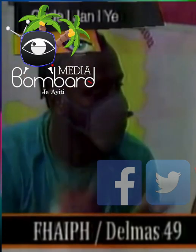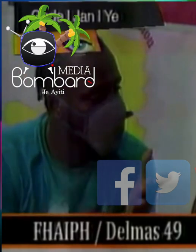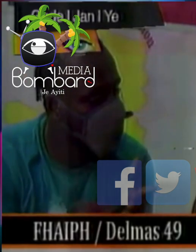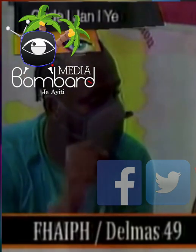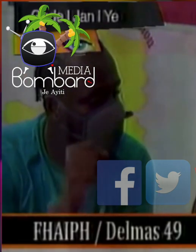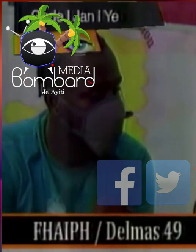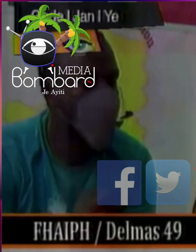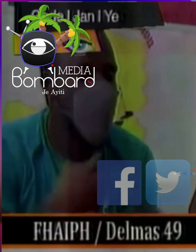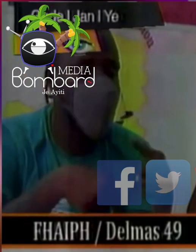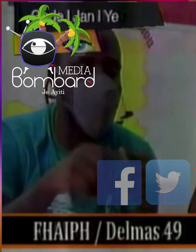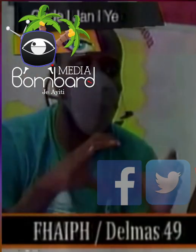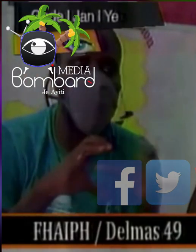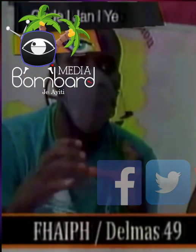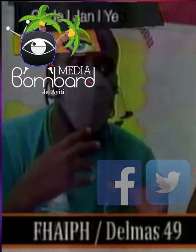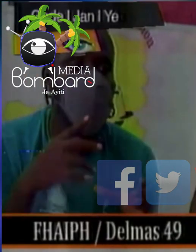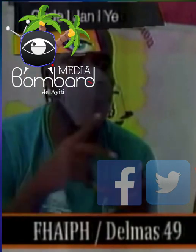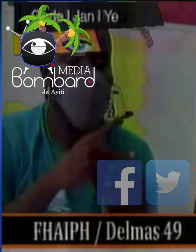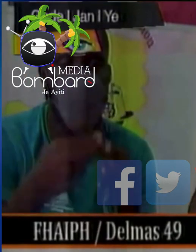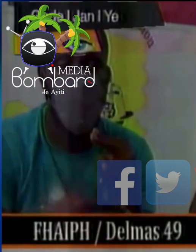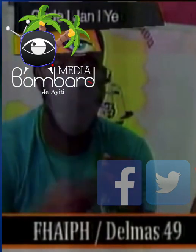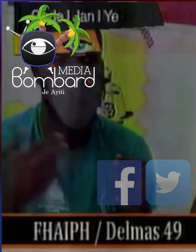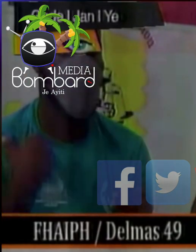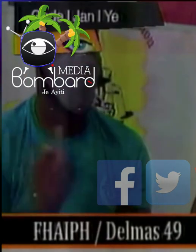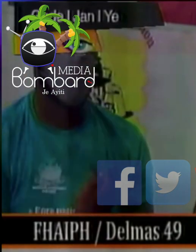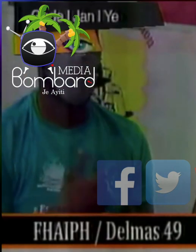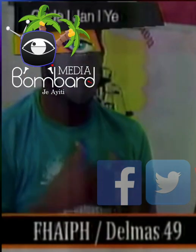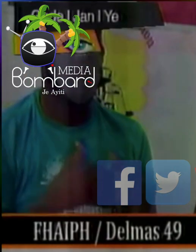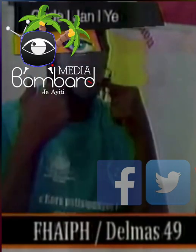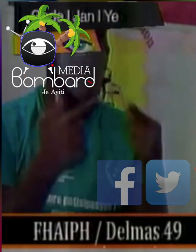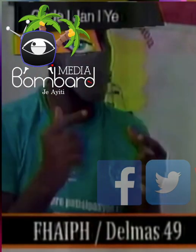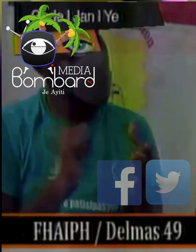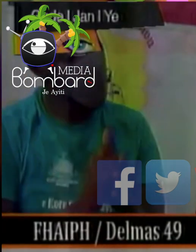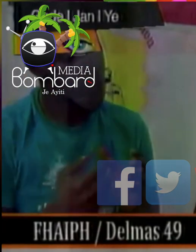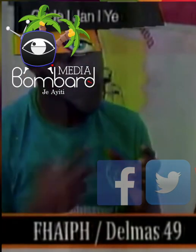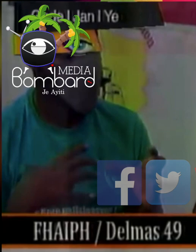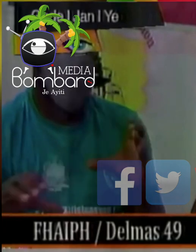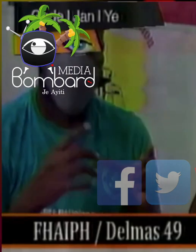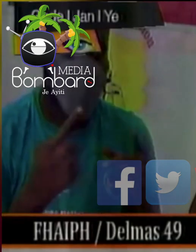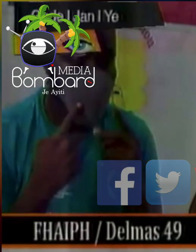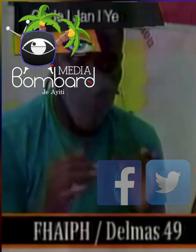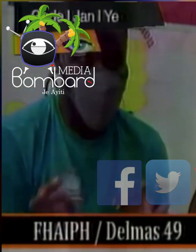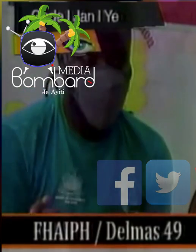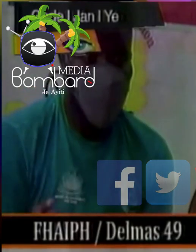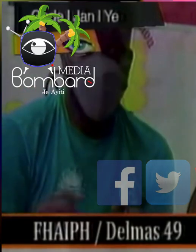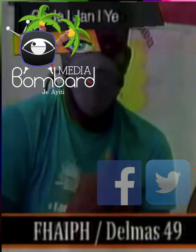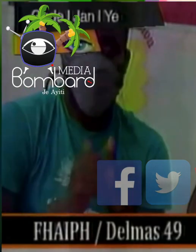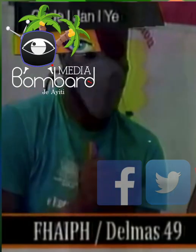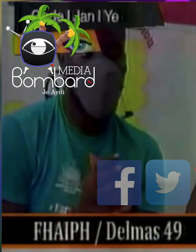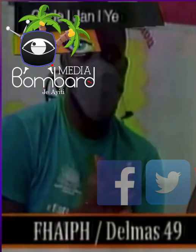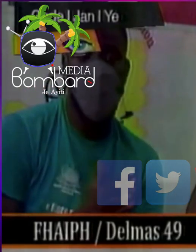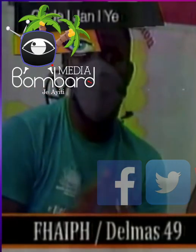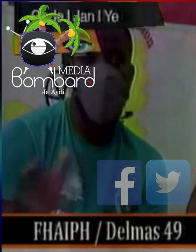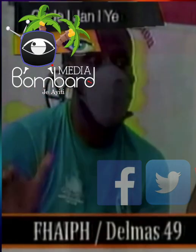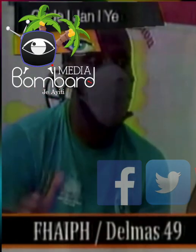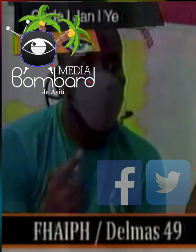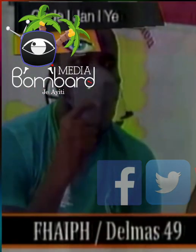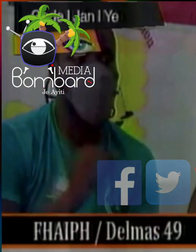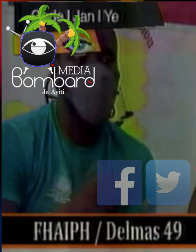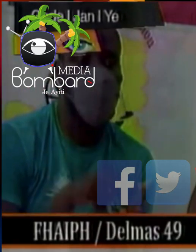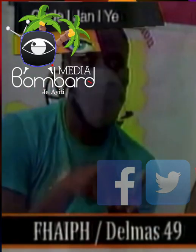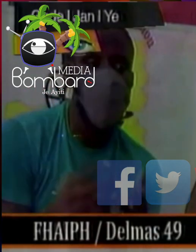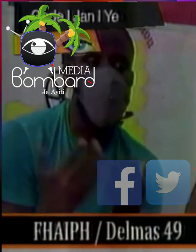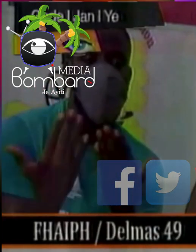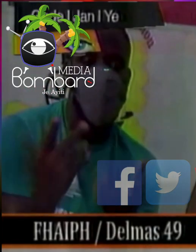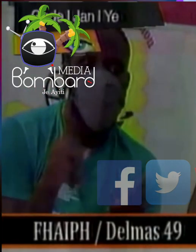l'école communale là, ça c'est un endroit qui inhumain, c'est pas côté pour monde ta vivre du tout, surtout pour filles. Ça